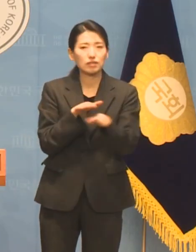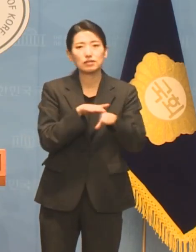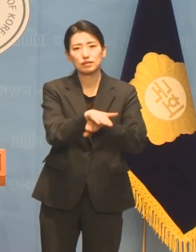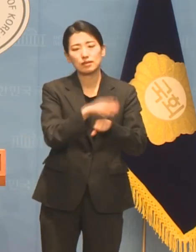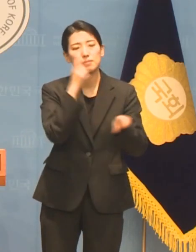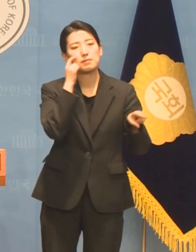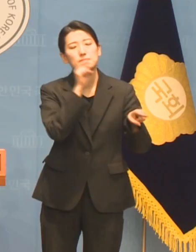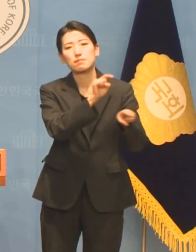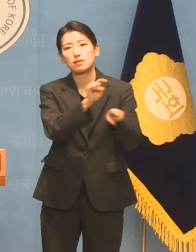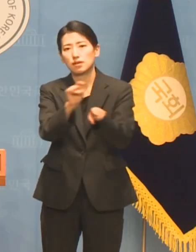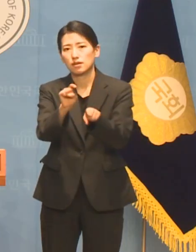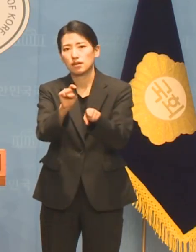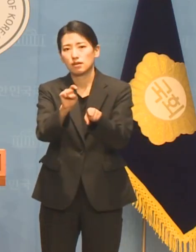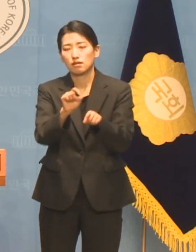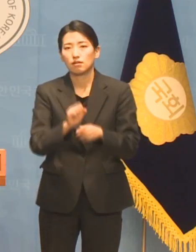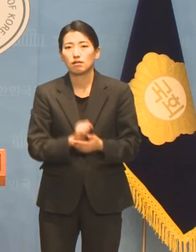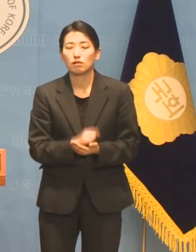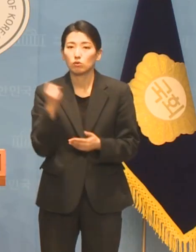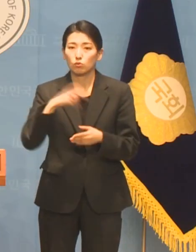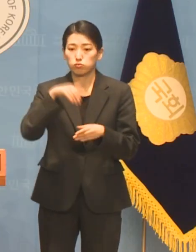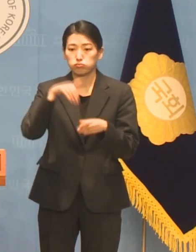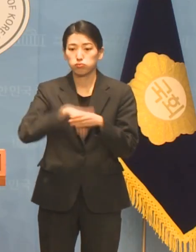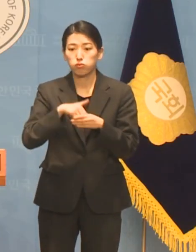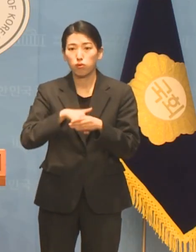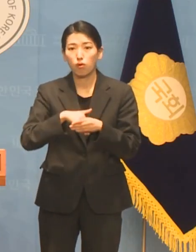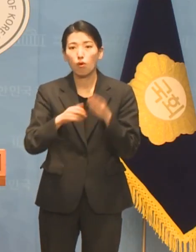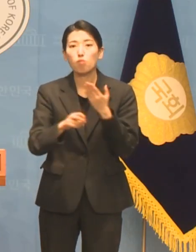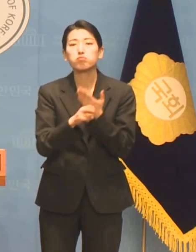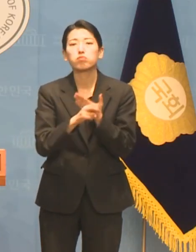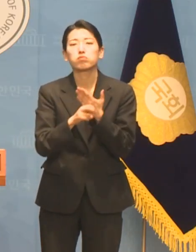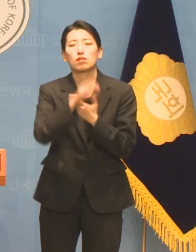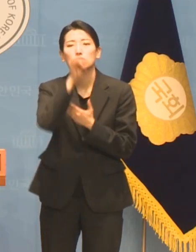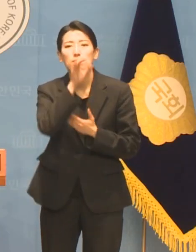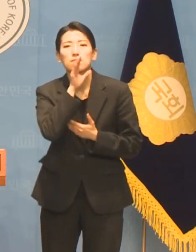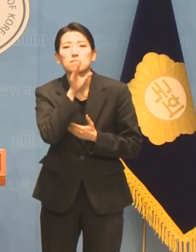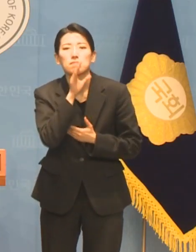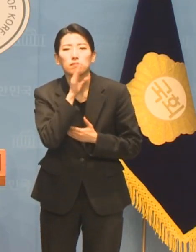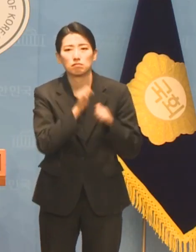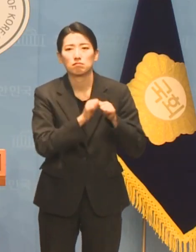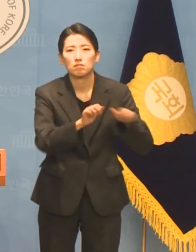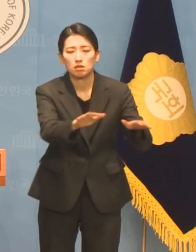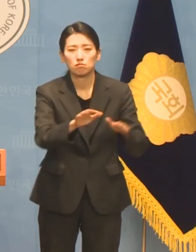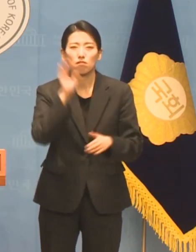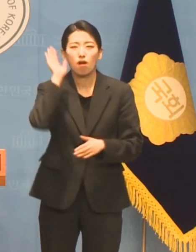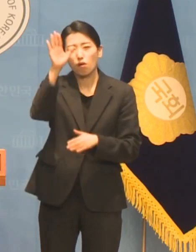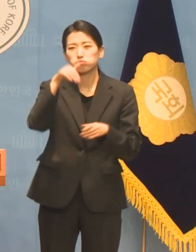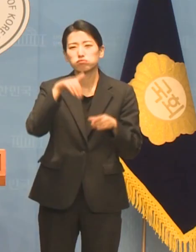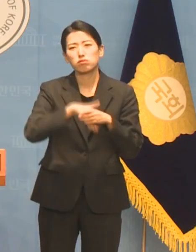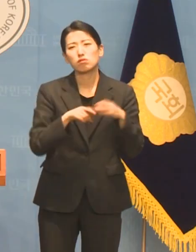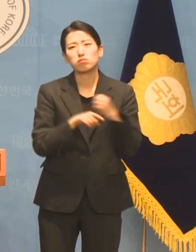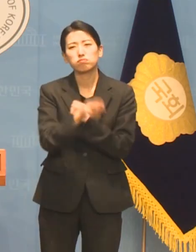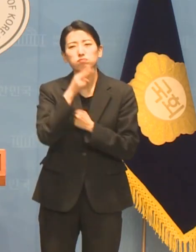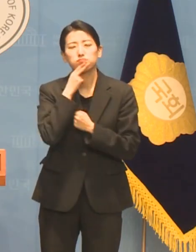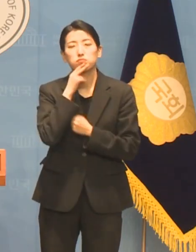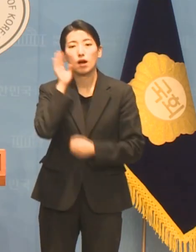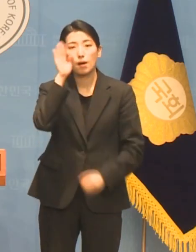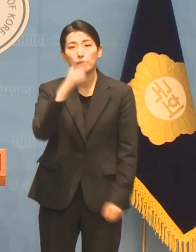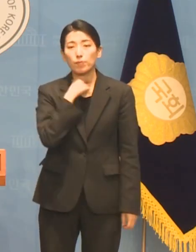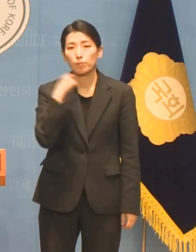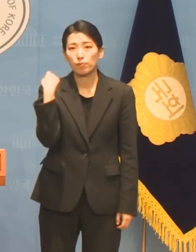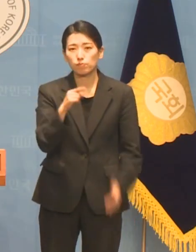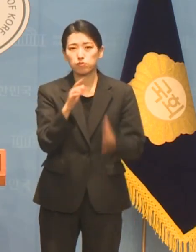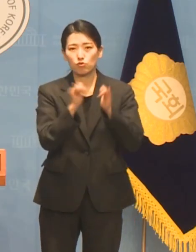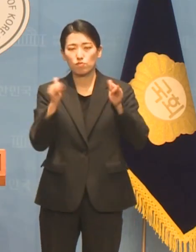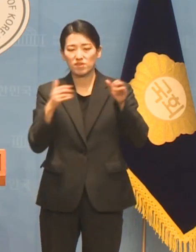커뮤니티와 SNS를 통해 부정선거를 사실인 양 주장하며 앞으로의 선거는 의미 없다, 국민 저항권의 시간이다 등의